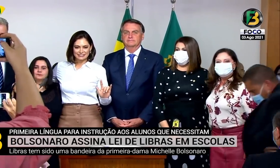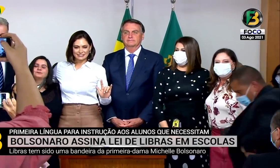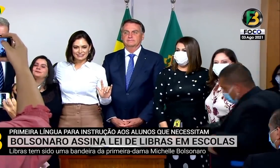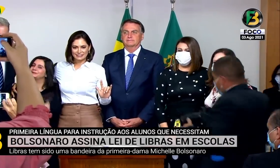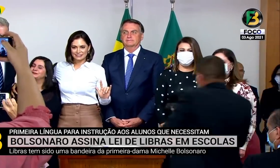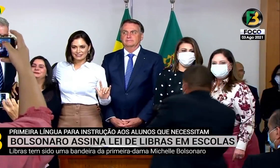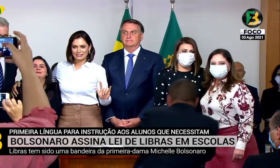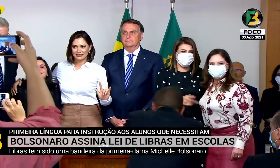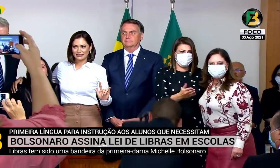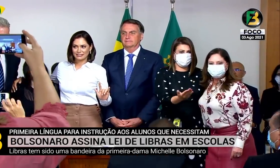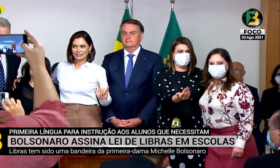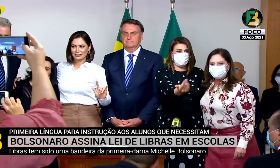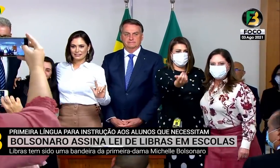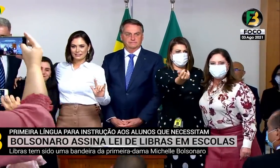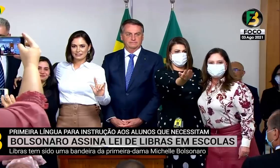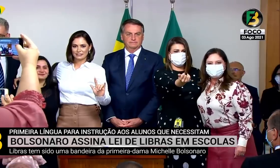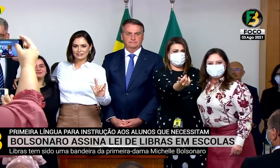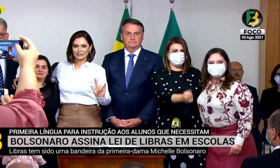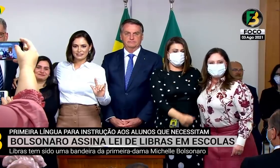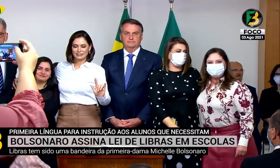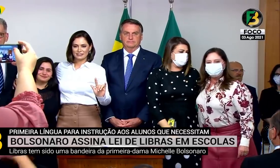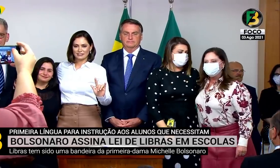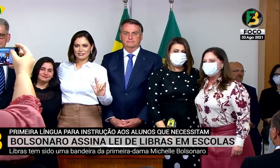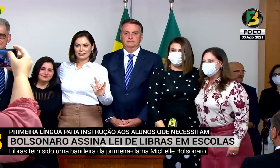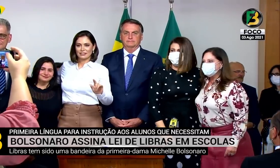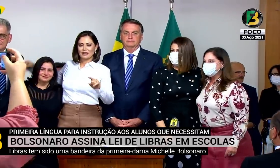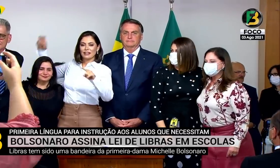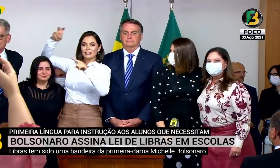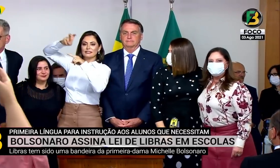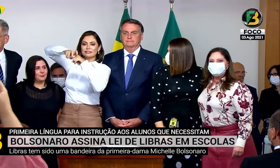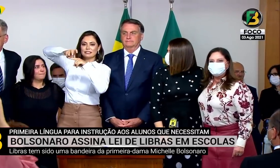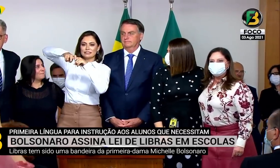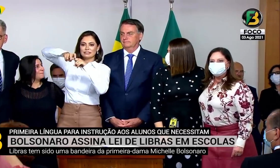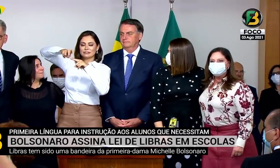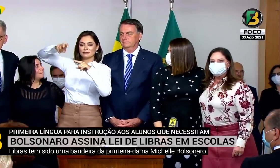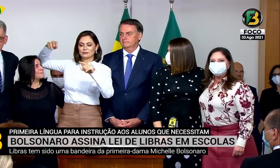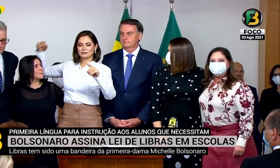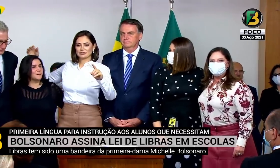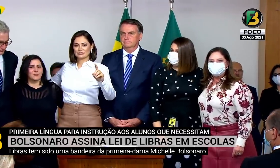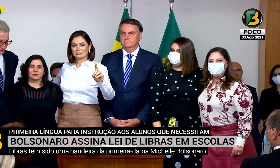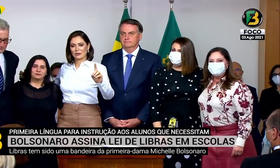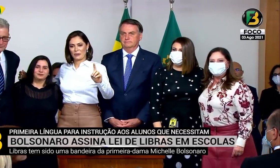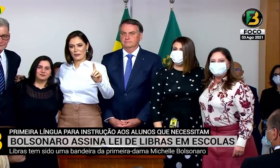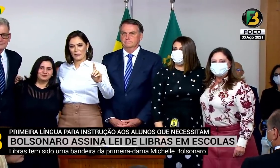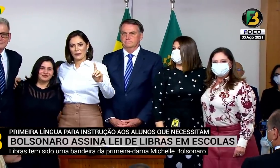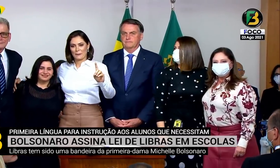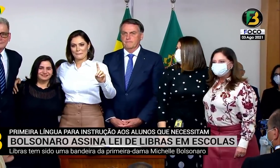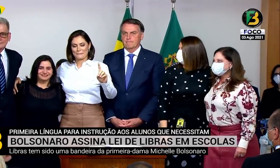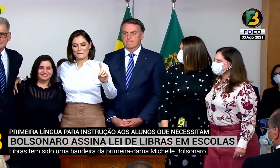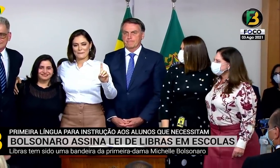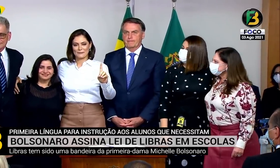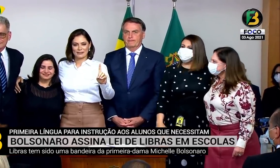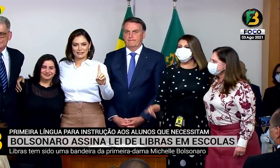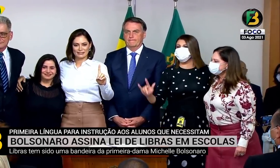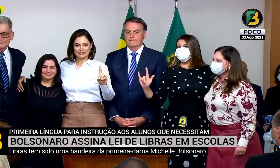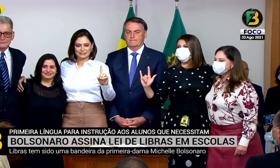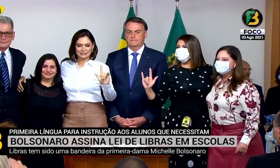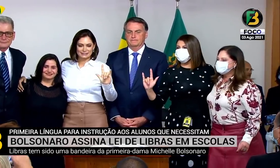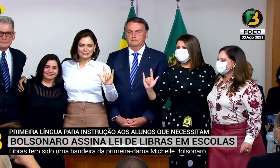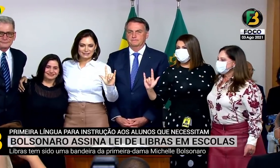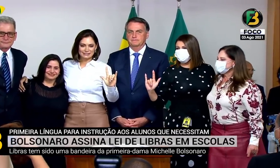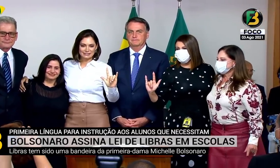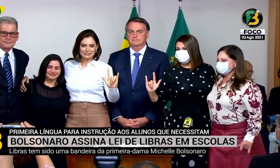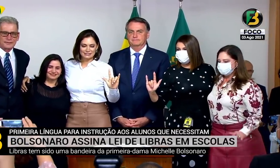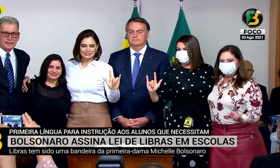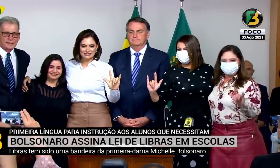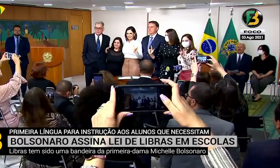deficiência auditiva, surdos, surdos cegos e surdos com superdotação ou deficiências